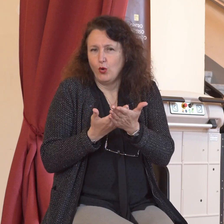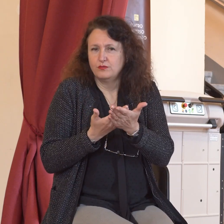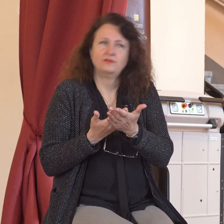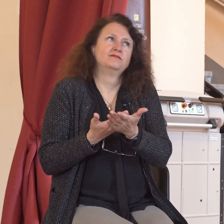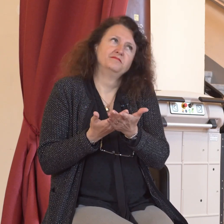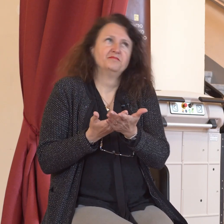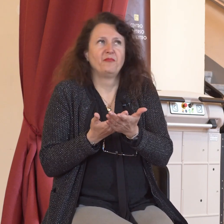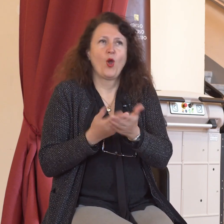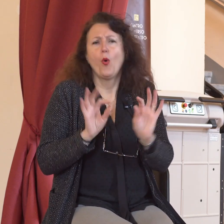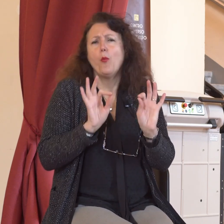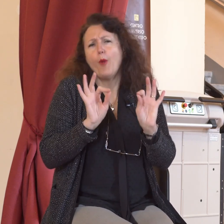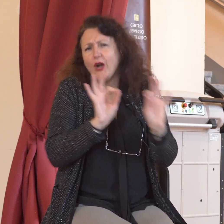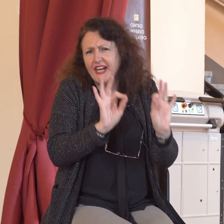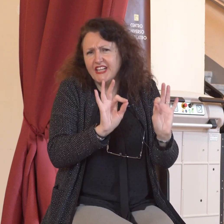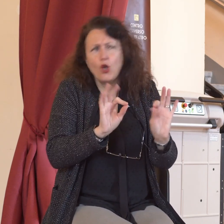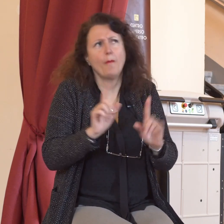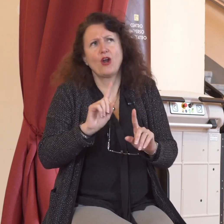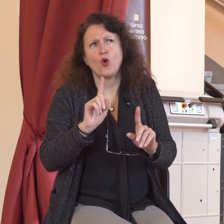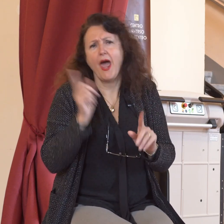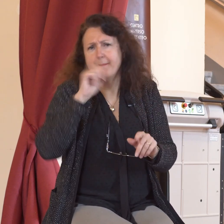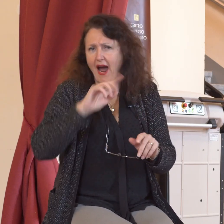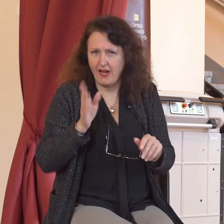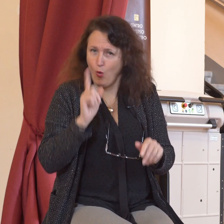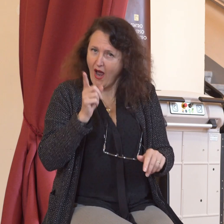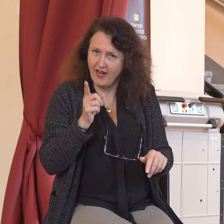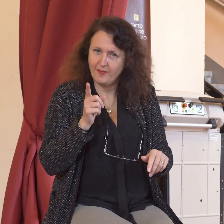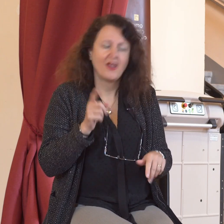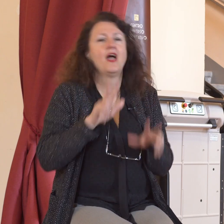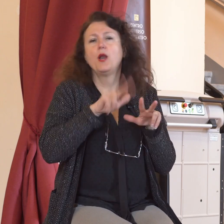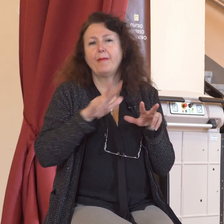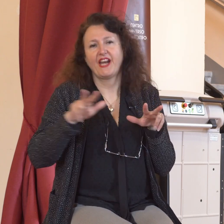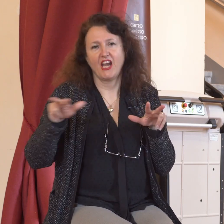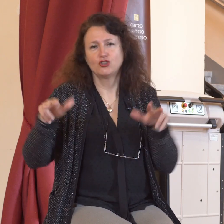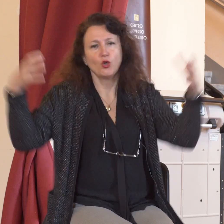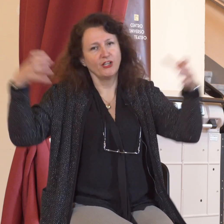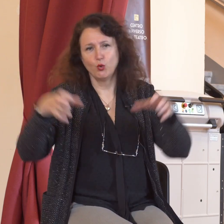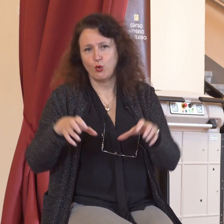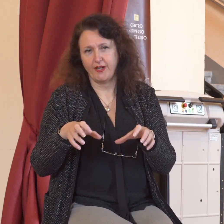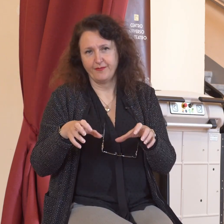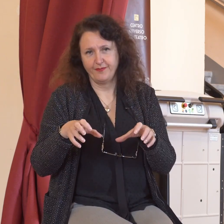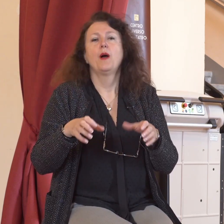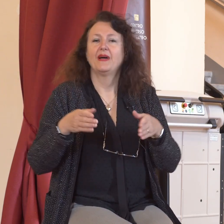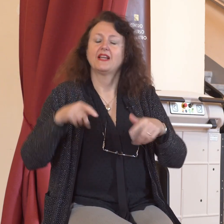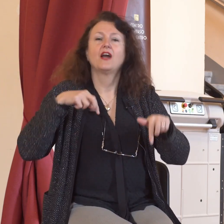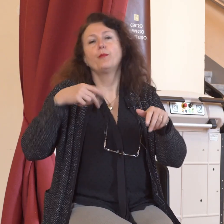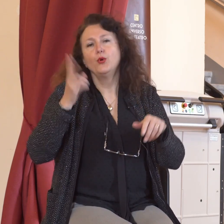propongo, un po' critico ma non è male, quale il parcheggio ridurre per dare